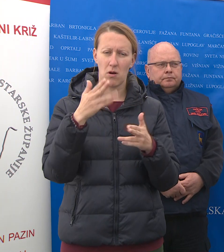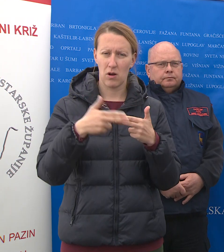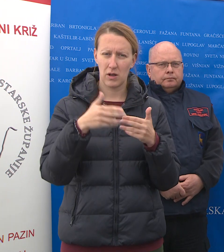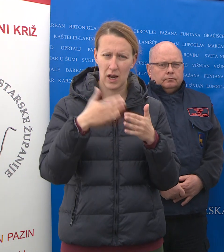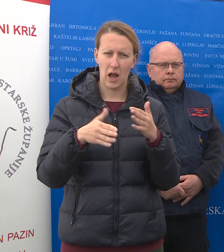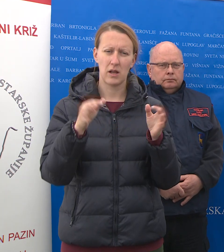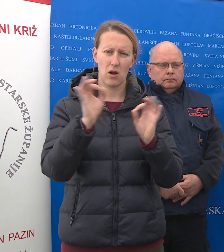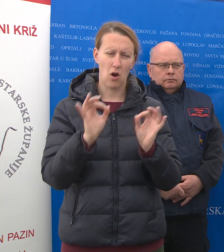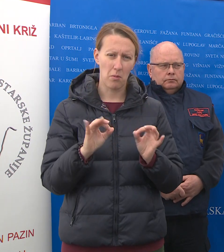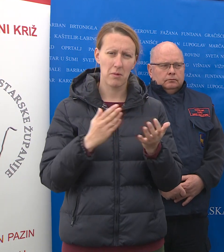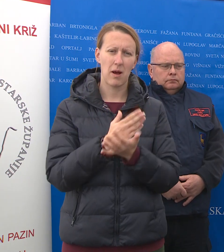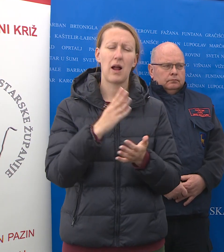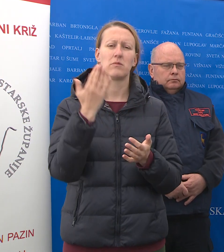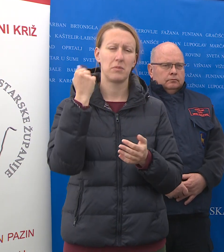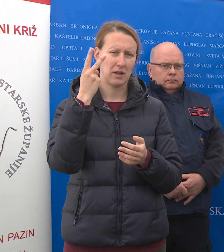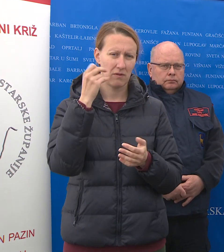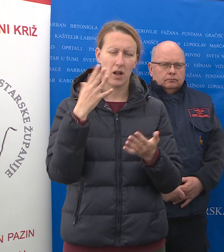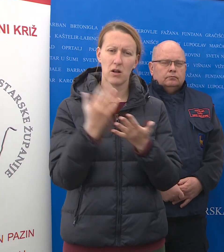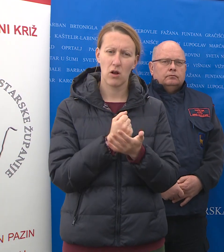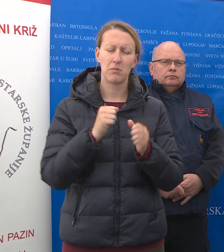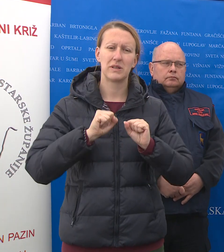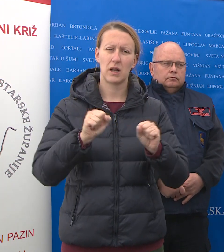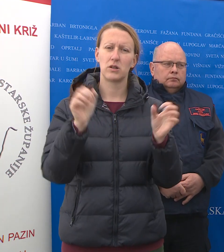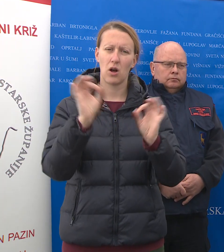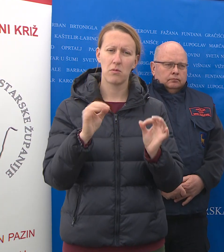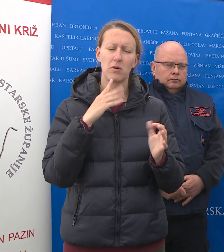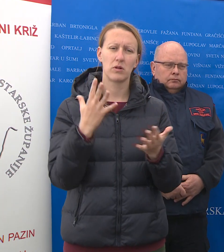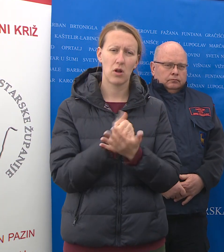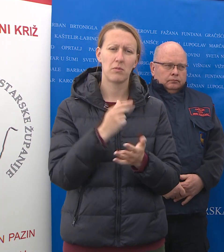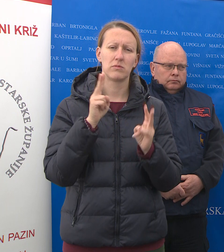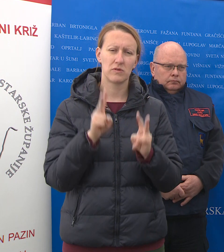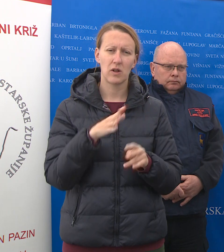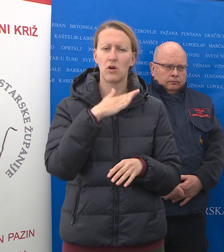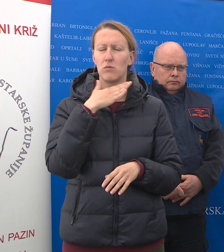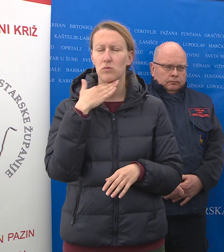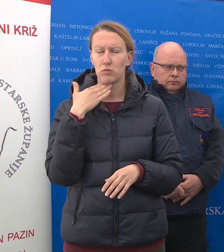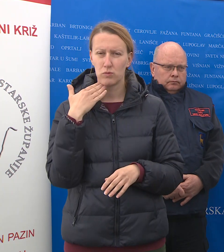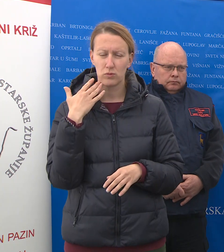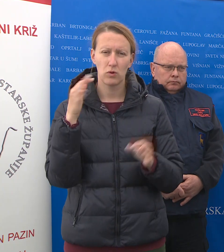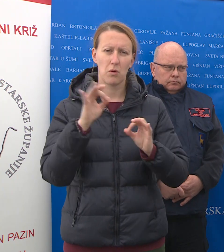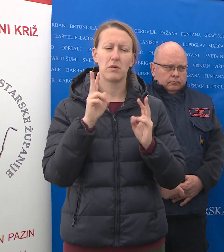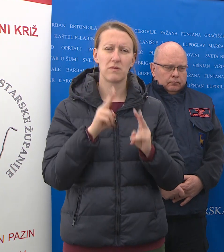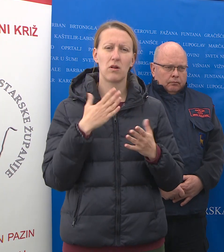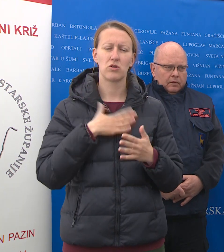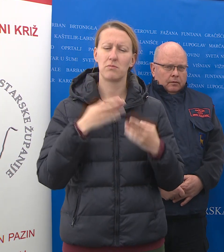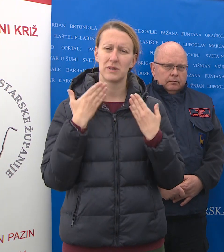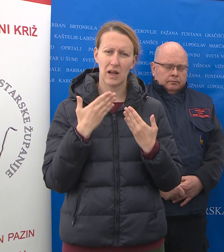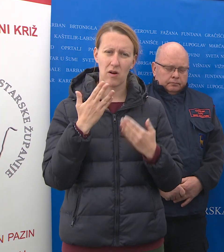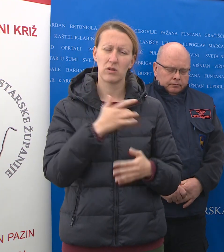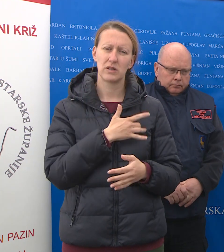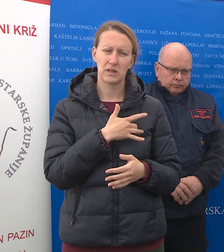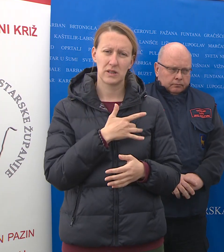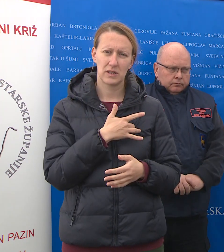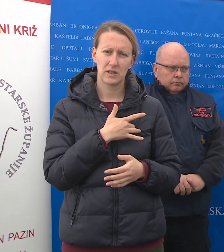sa zaštitnom opremom, ali smo prije dva dana dobili zaštitnu opremu i dobili smo je stvarno dovoljno, pa bi se stvarno zahvalila od